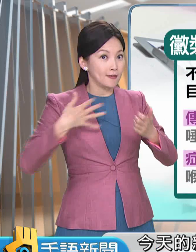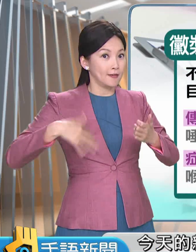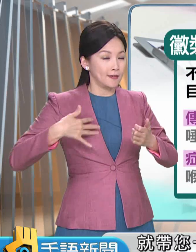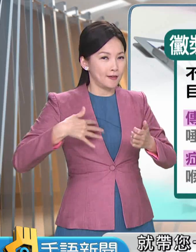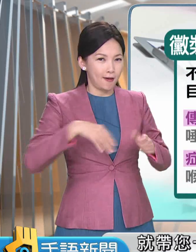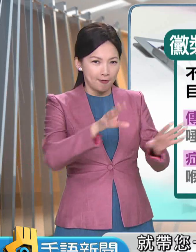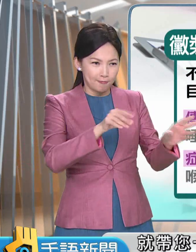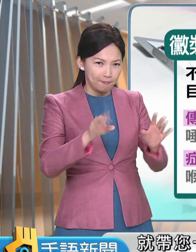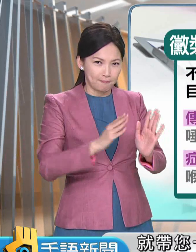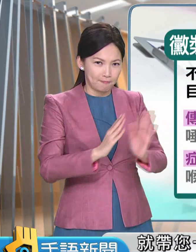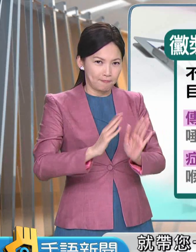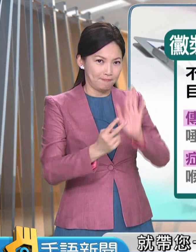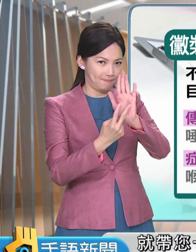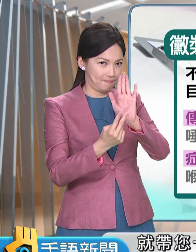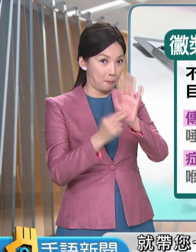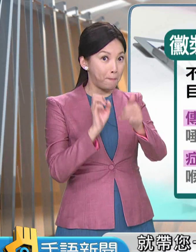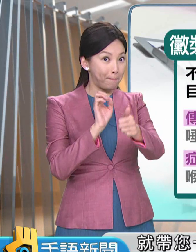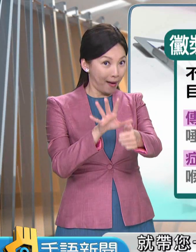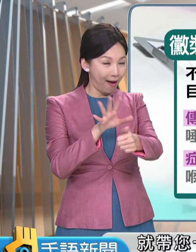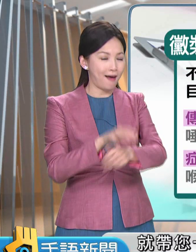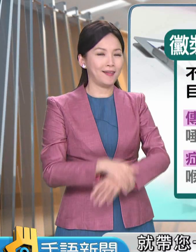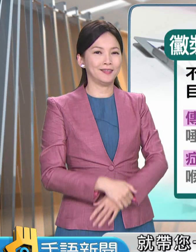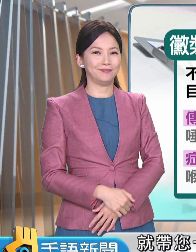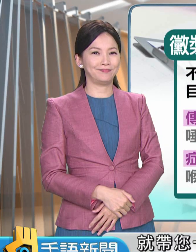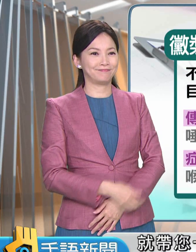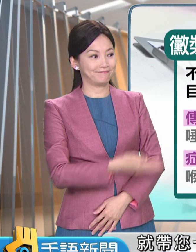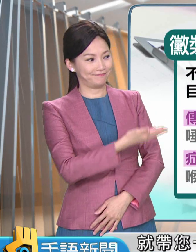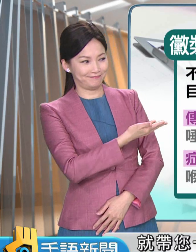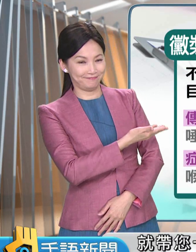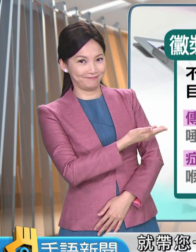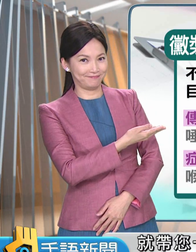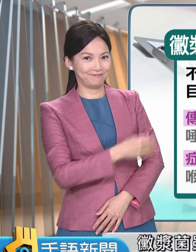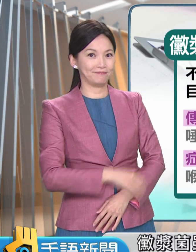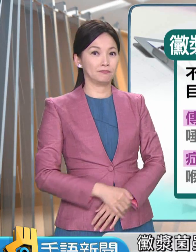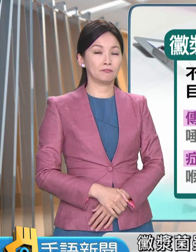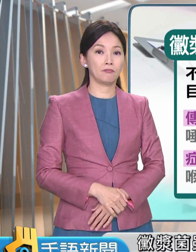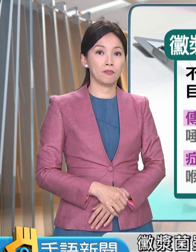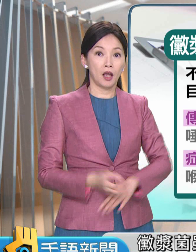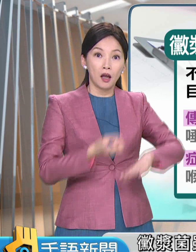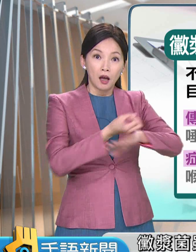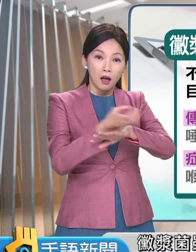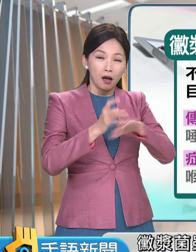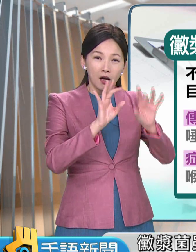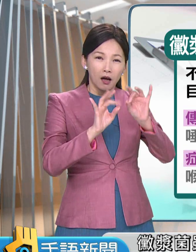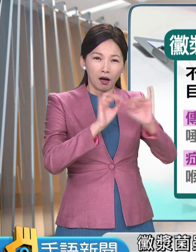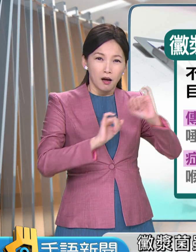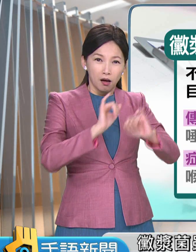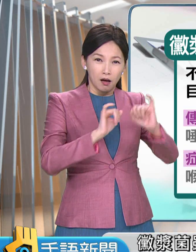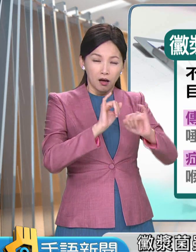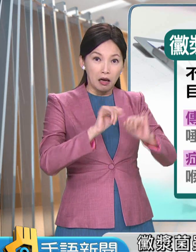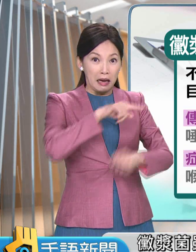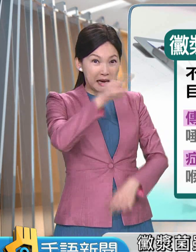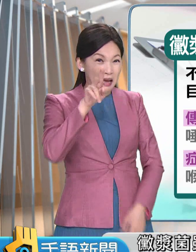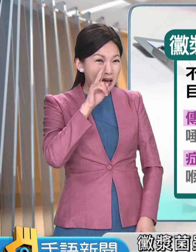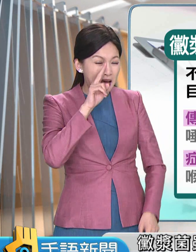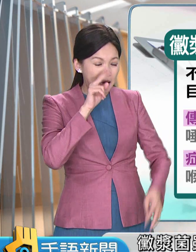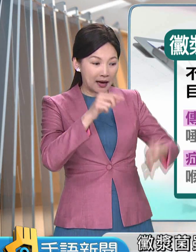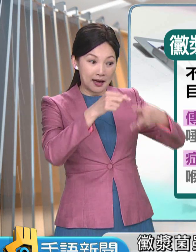您一起来认识梅将军。梅将军虽然第一个字是梅，但是实